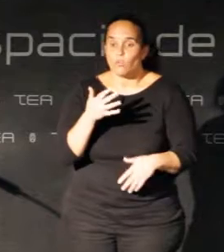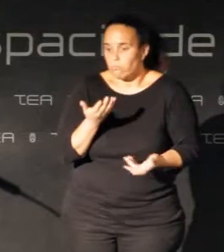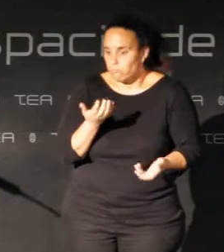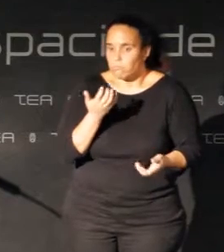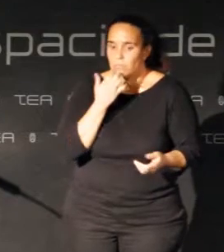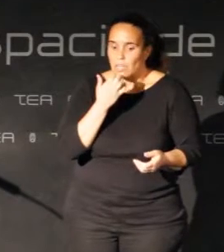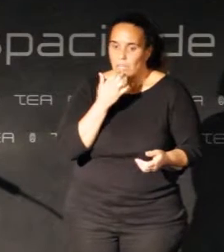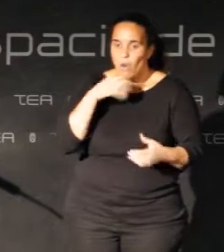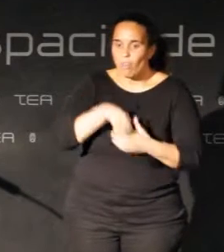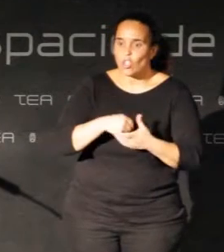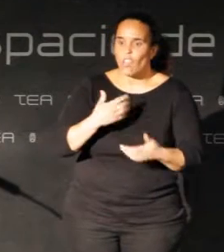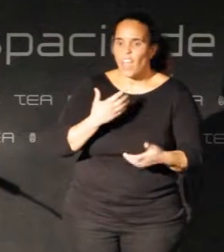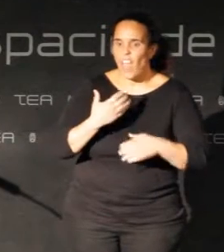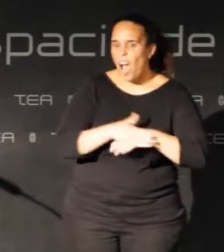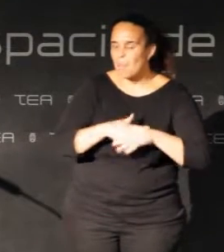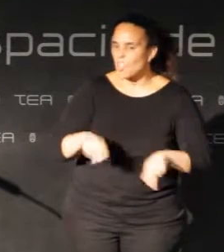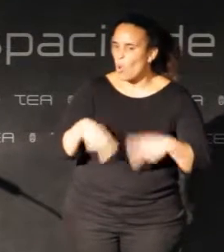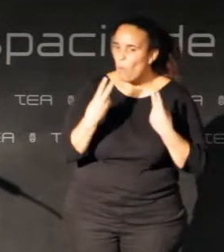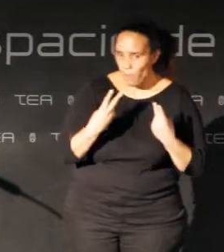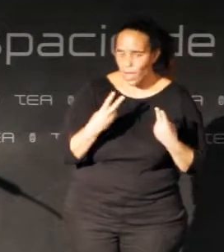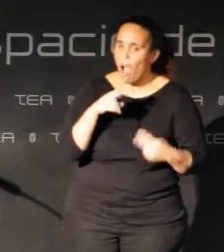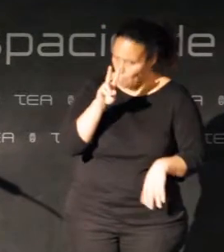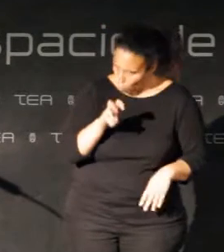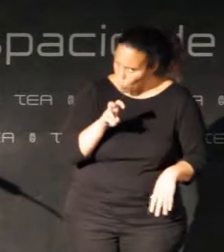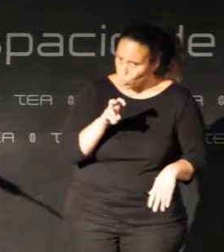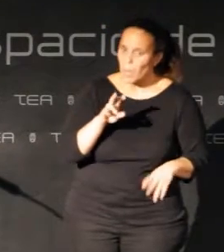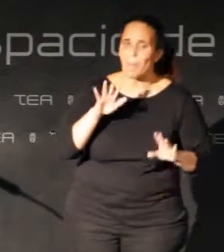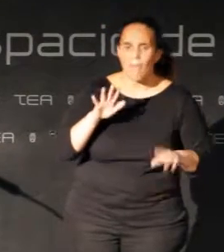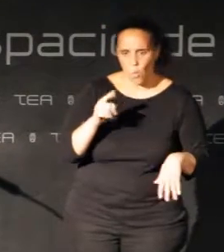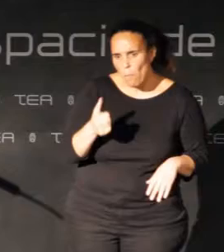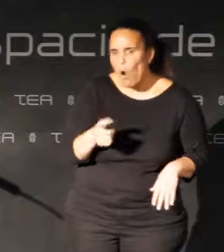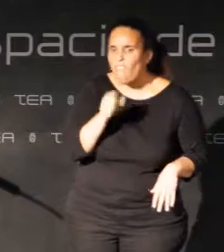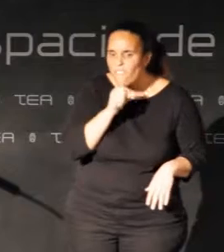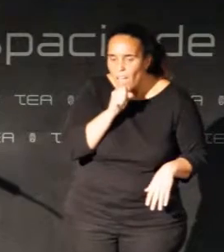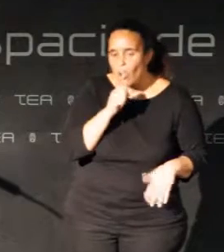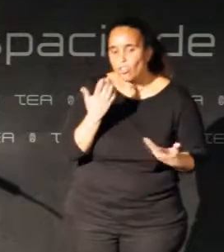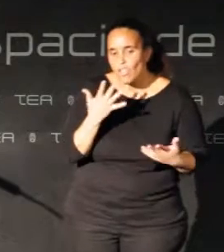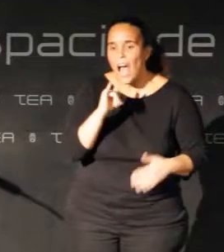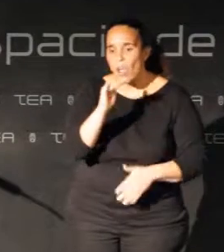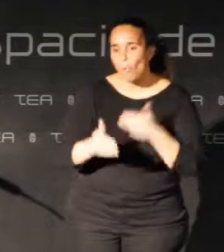el trabajo de la administración se han quedado obsoletos, hay un procedimiento dentro